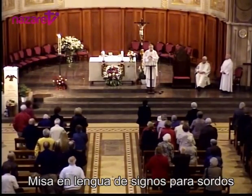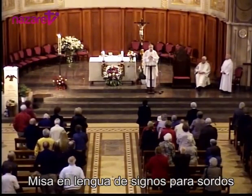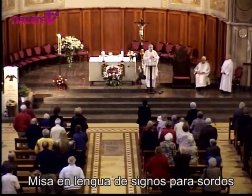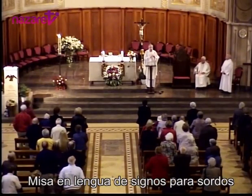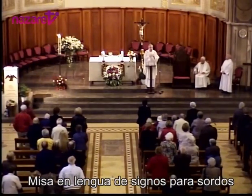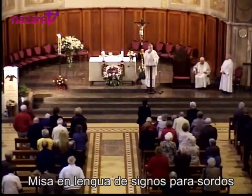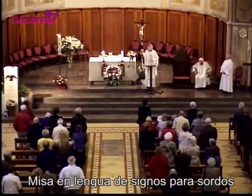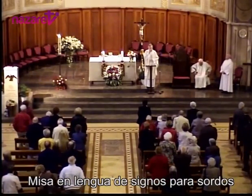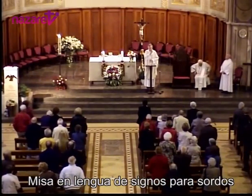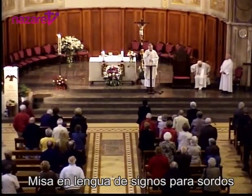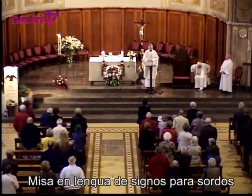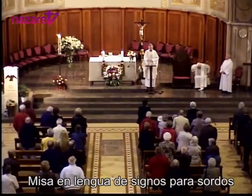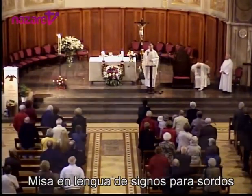Todos juntos profesamos la fe.